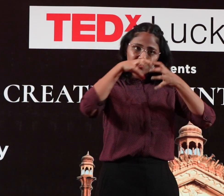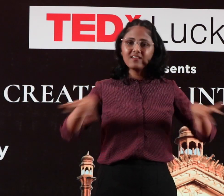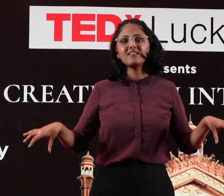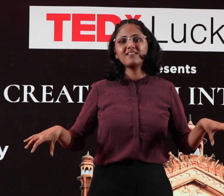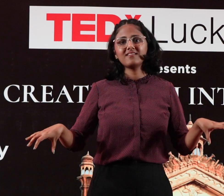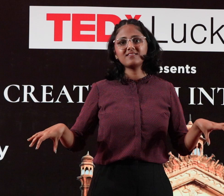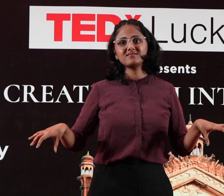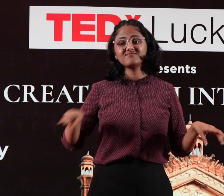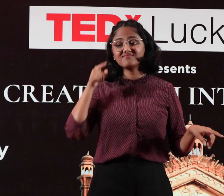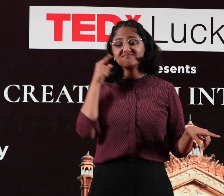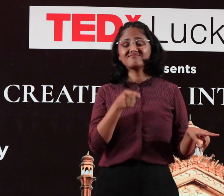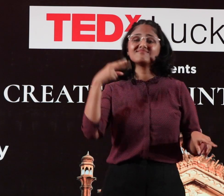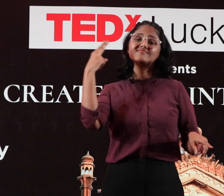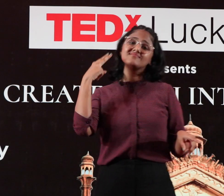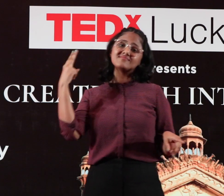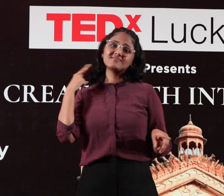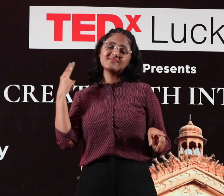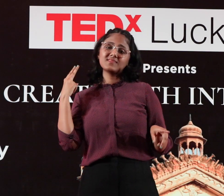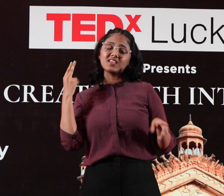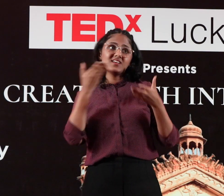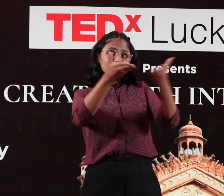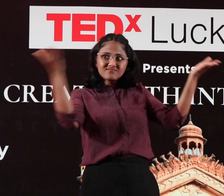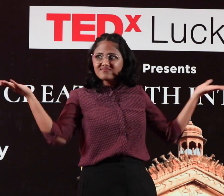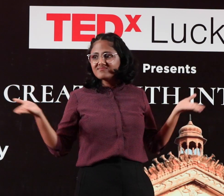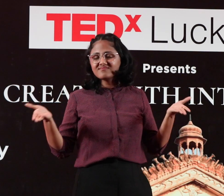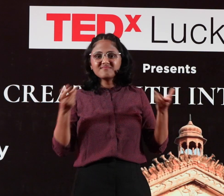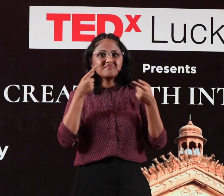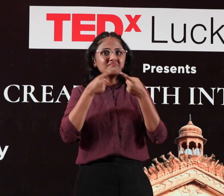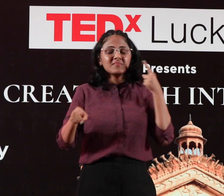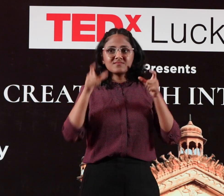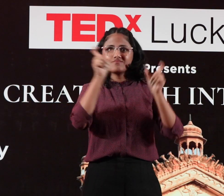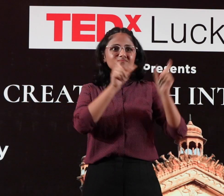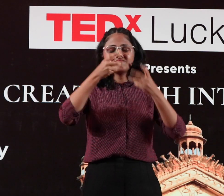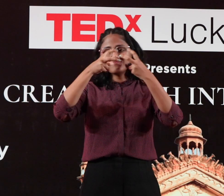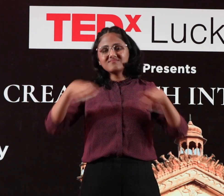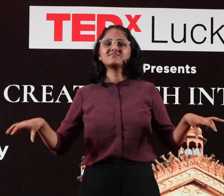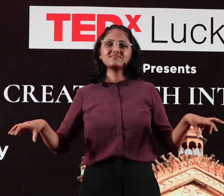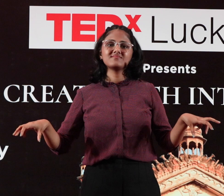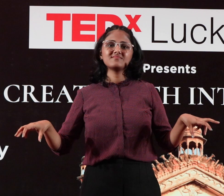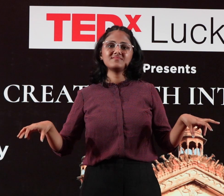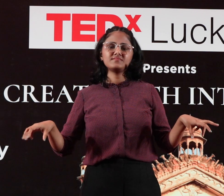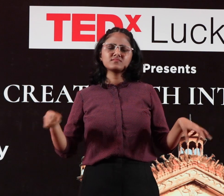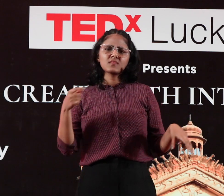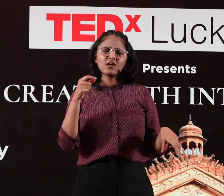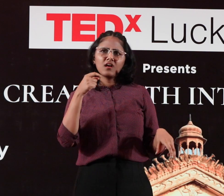इसके वजह से ये हमारे आसपास नहीं है। ये एहसास मुझे 2014 में हुआ।